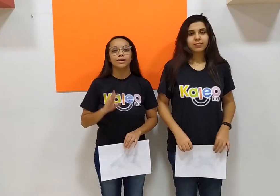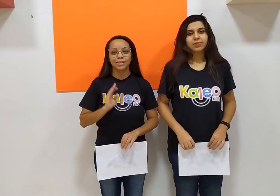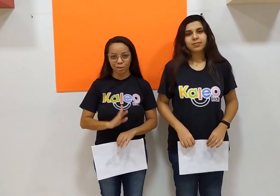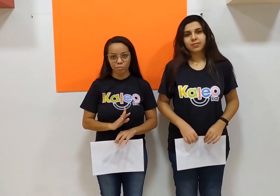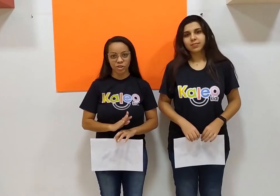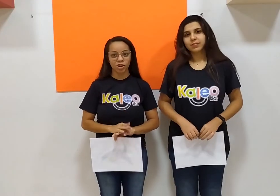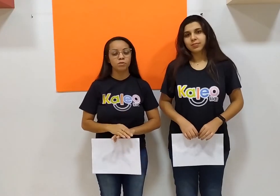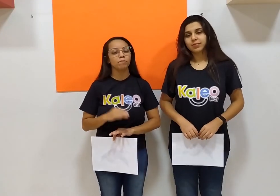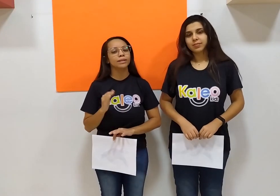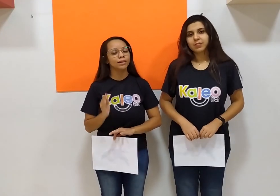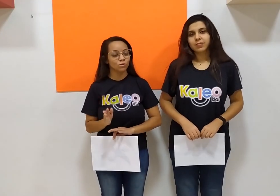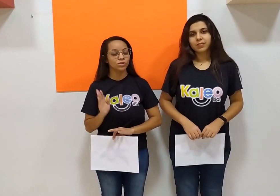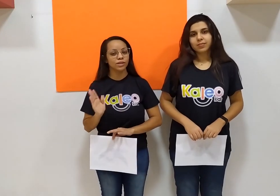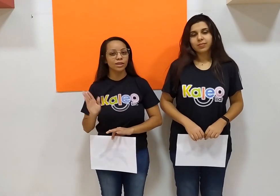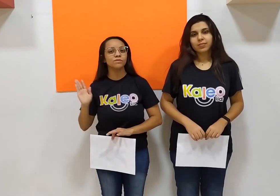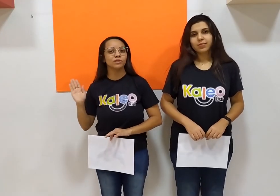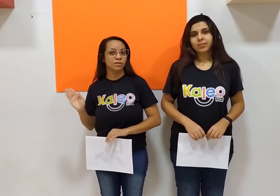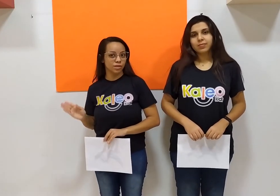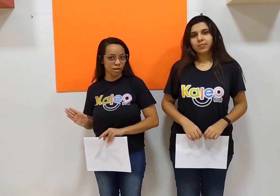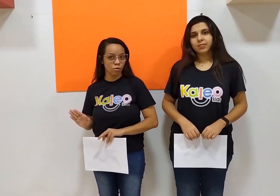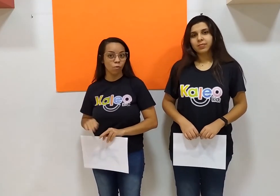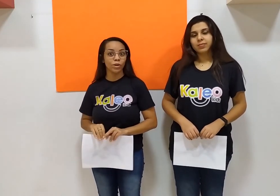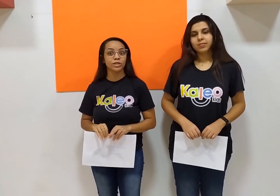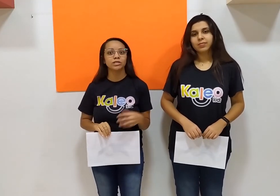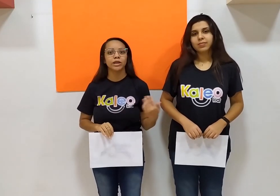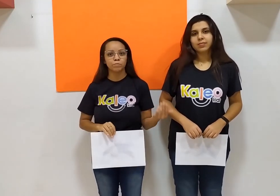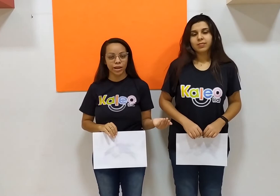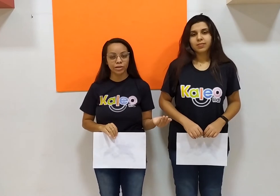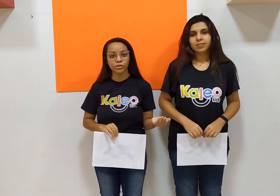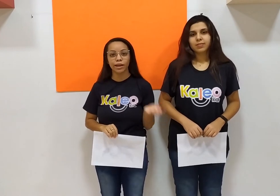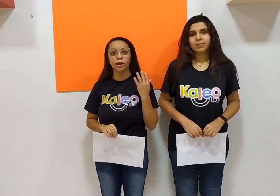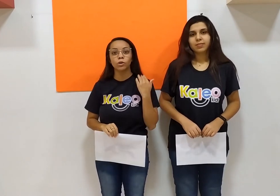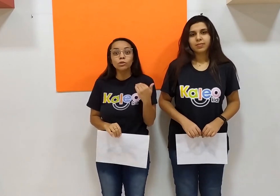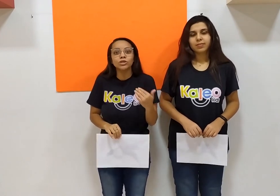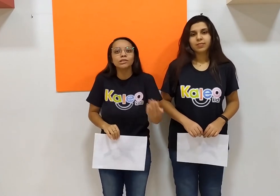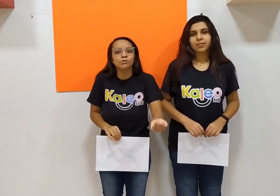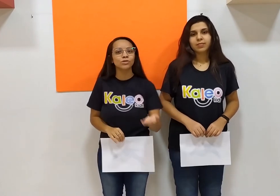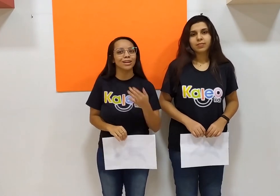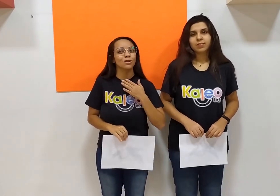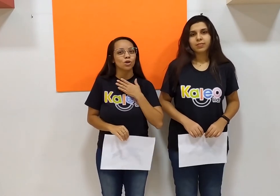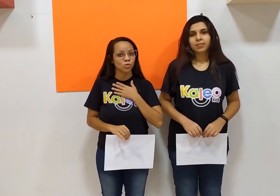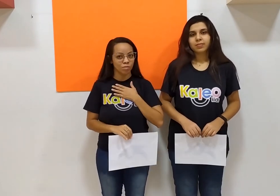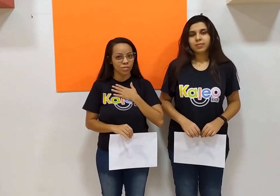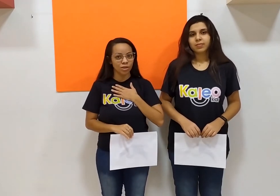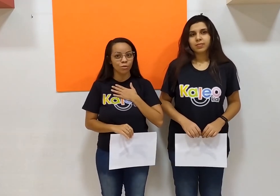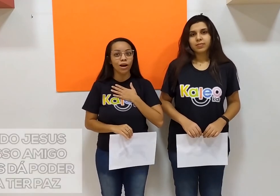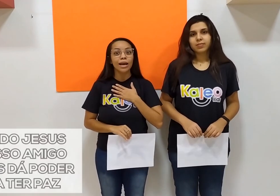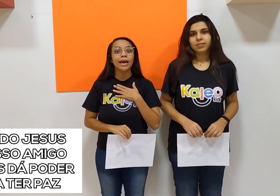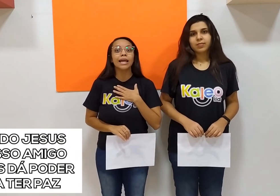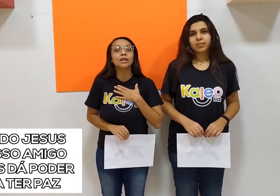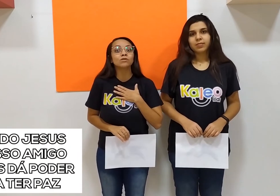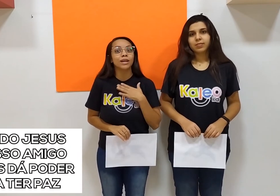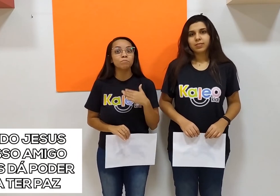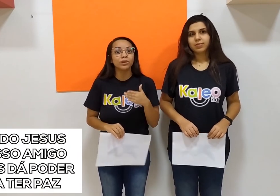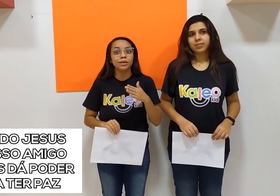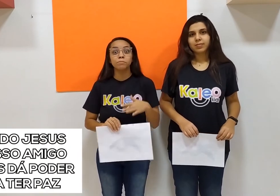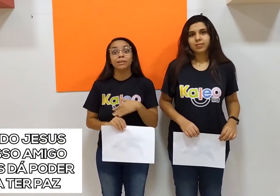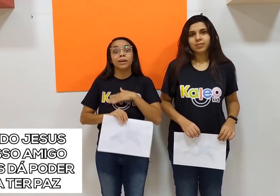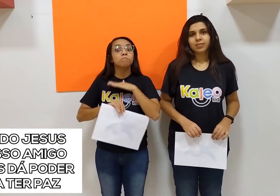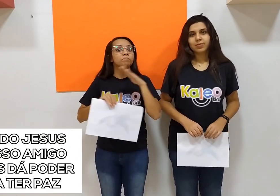Então, pessoal, em Mateus 6:25, o que a gente aprende é que quando Jesus, ele é nosso amigo, ele nos dá poder para ter